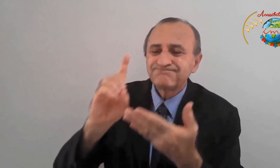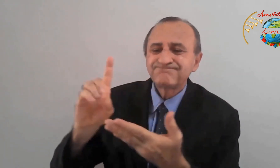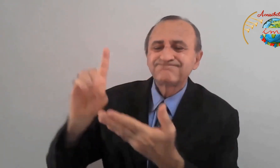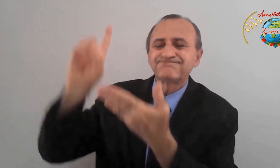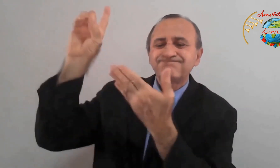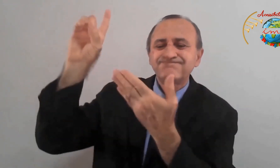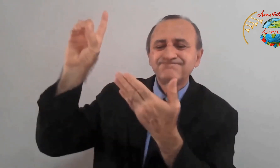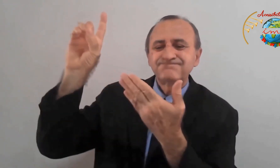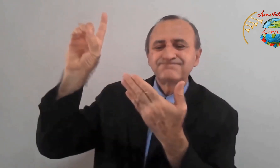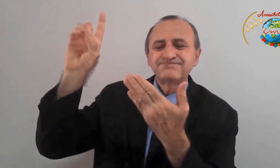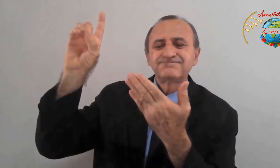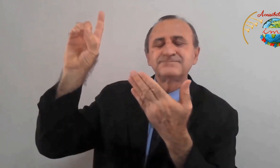com Deus.